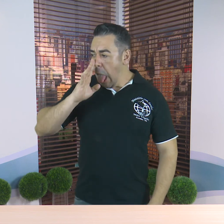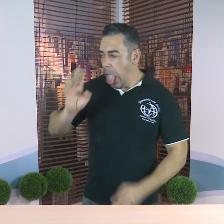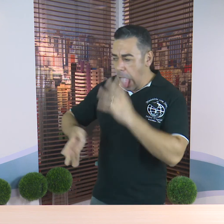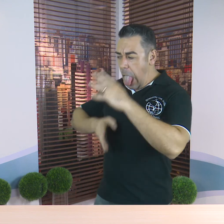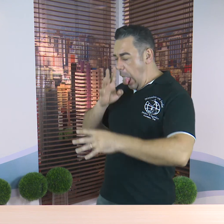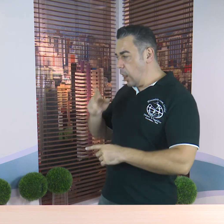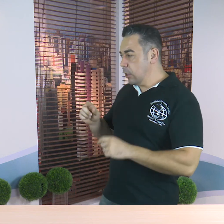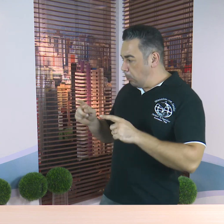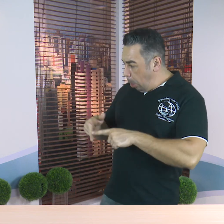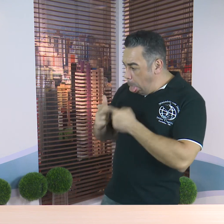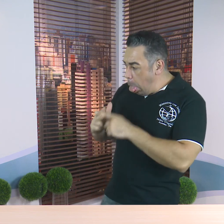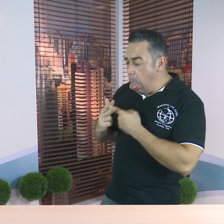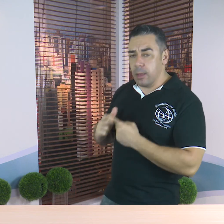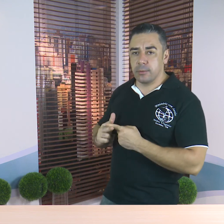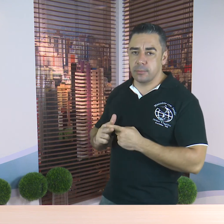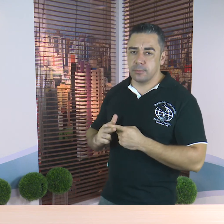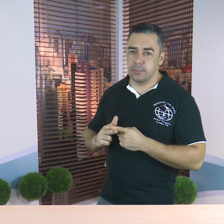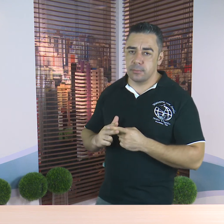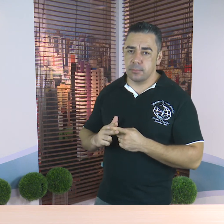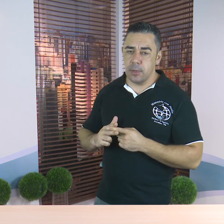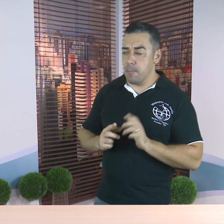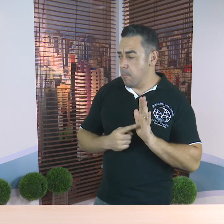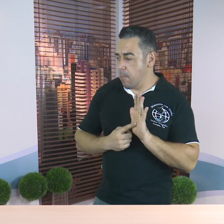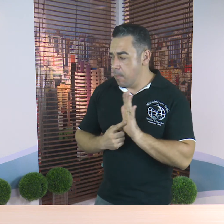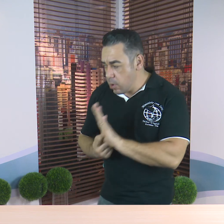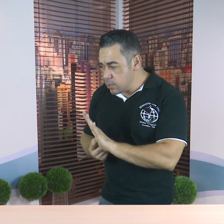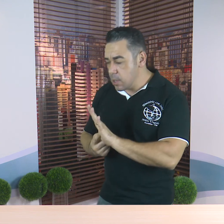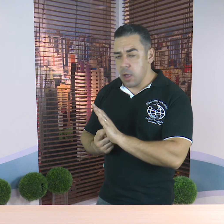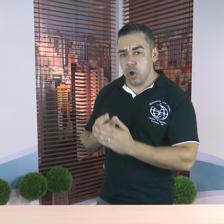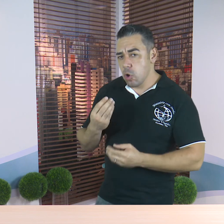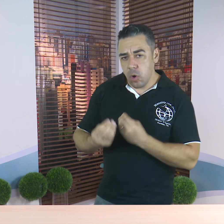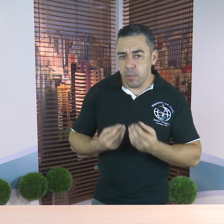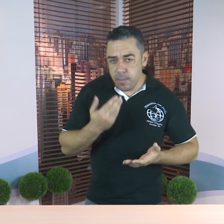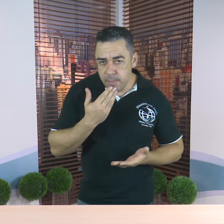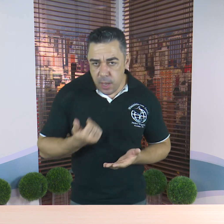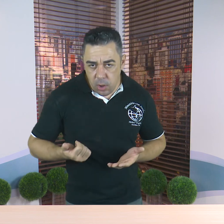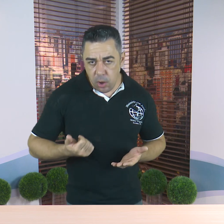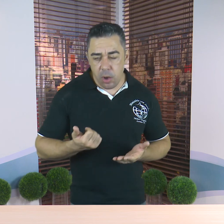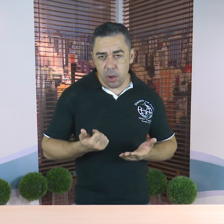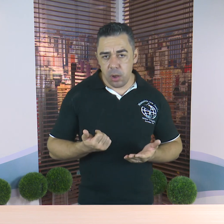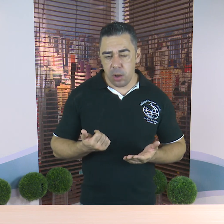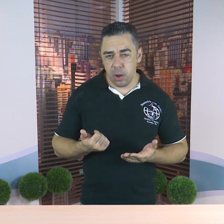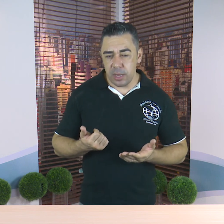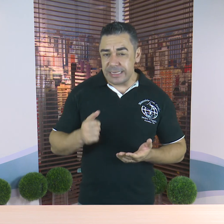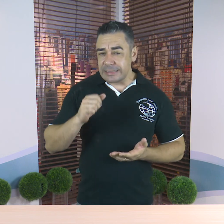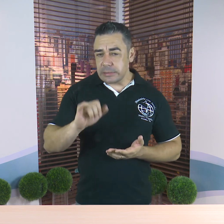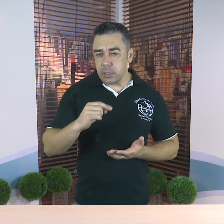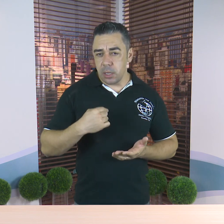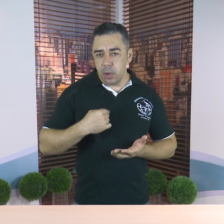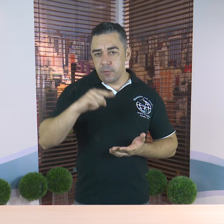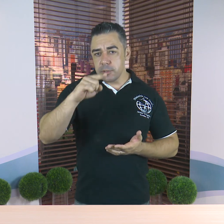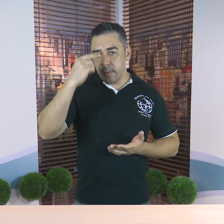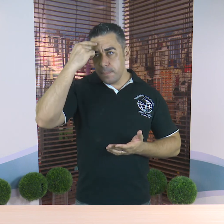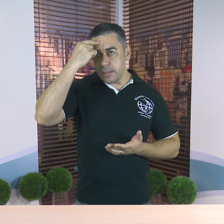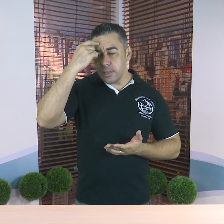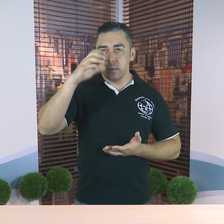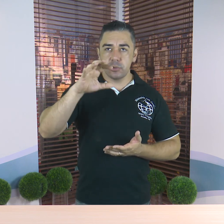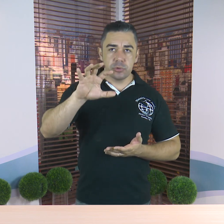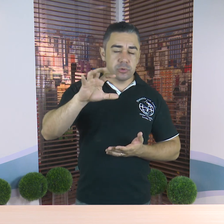que apareceram para nos revelar que tudo vai ficar bem, se pensarmos desta ou daquela maneira e